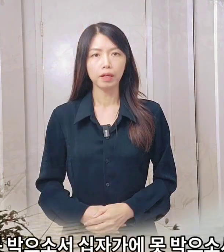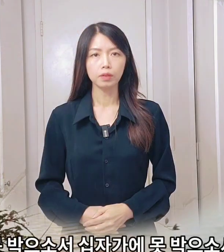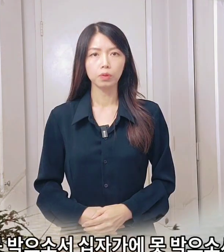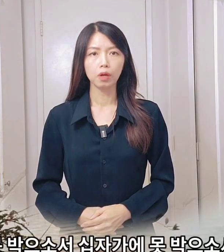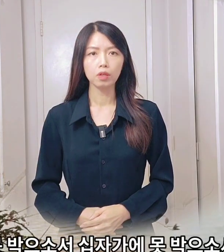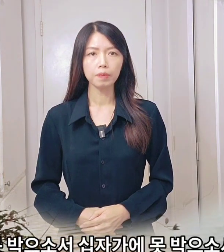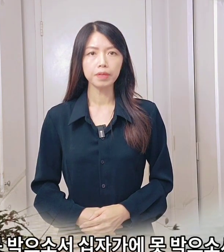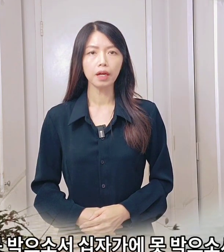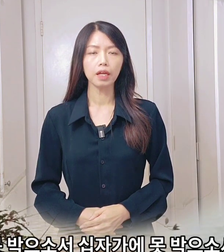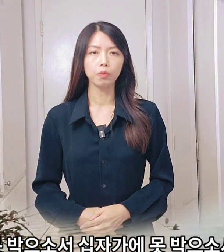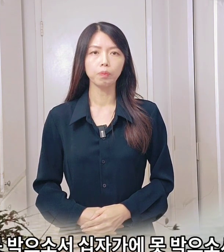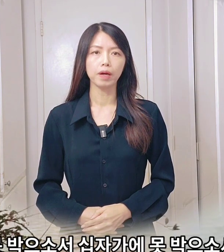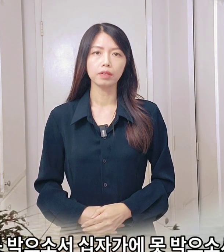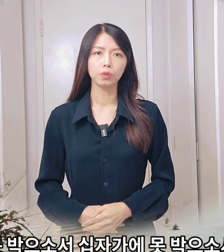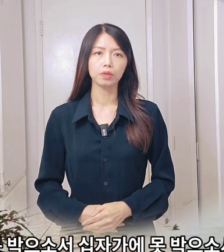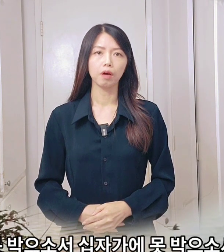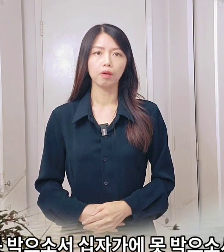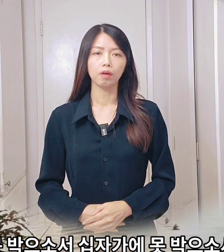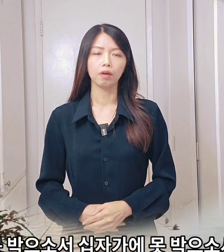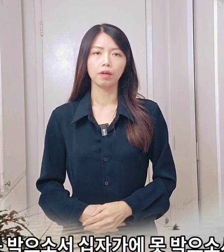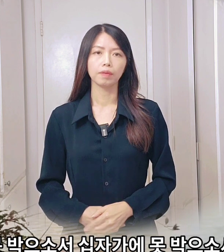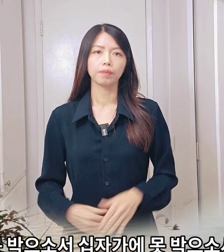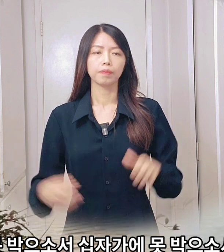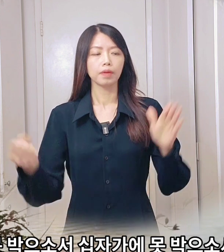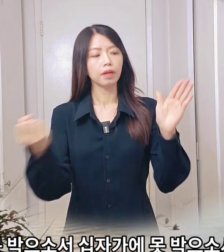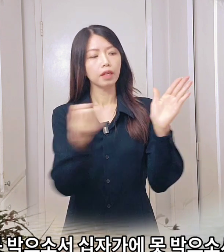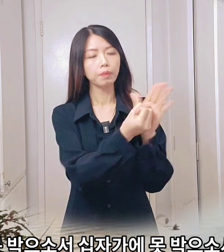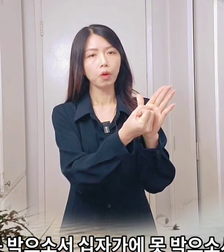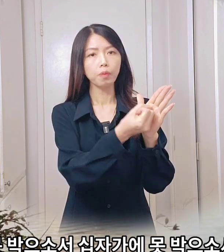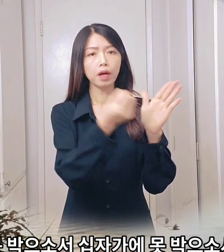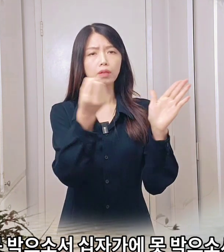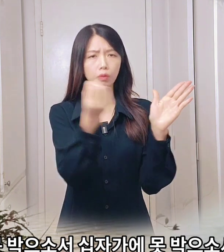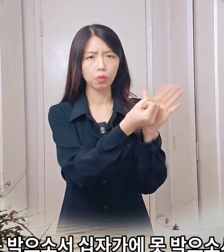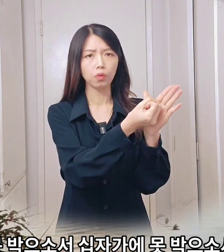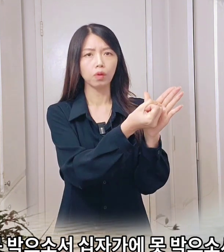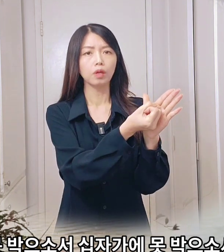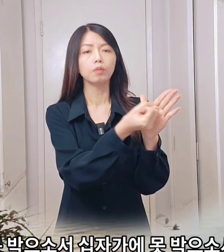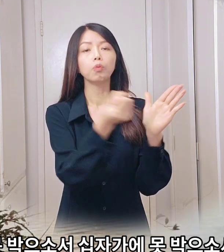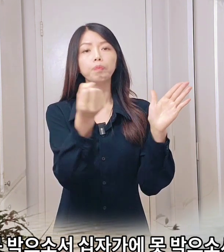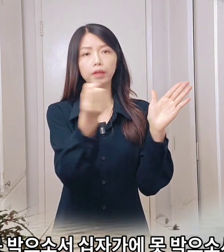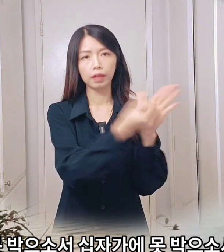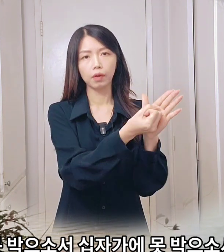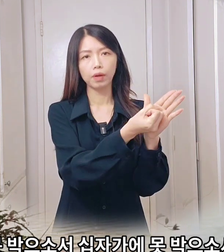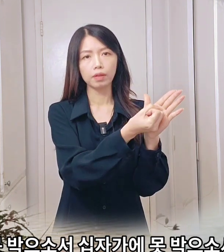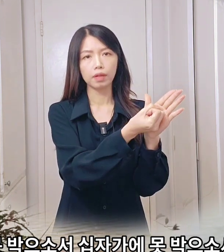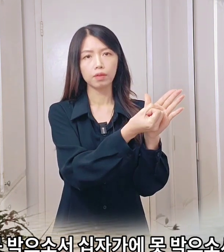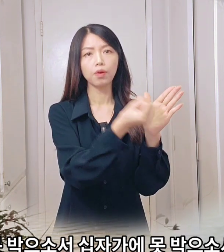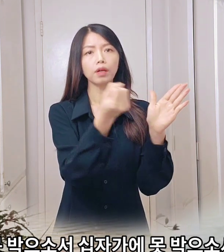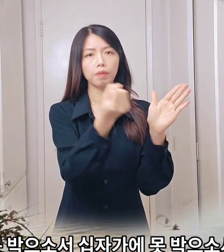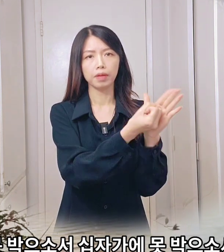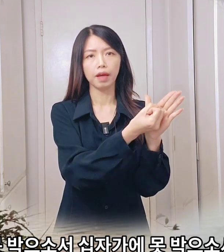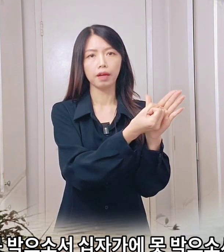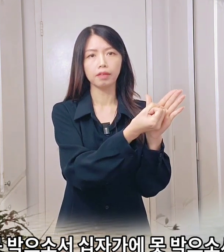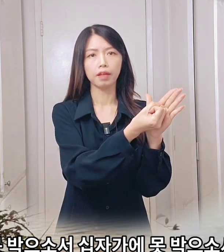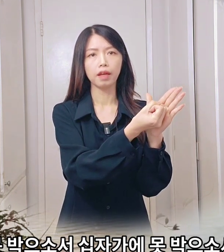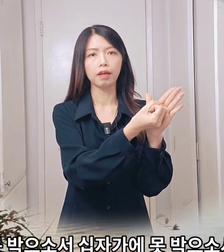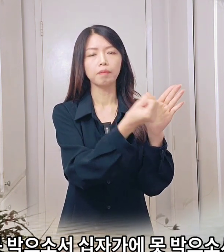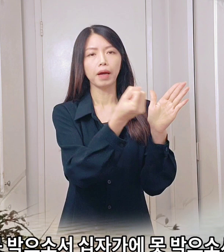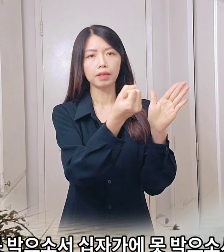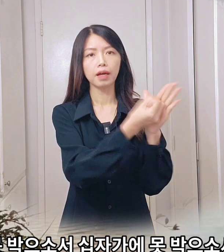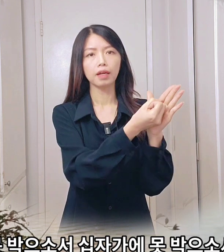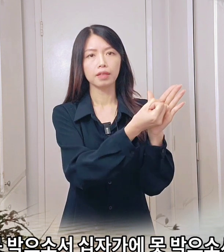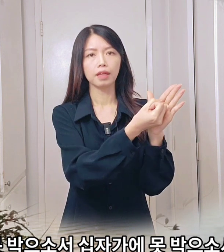못 박으소서, 십자가에 못 박으소서. 이 표현만 하셔도 못 박다라고 하는 뜻의 수어가 됩니다.